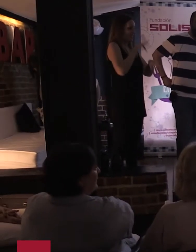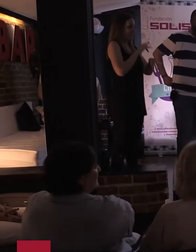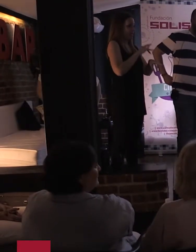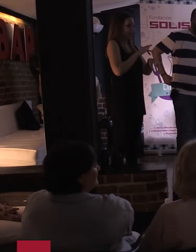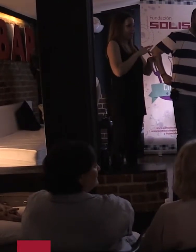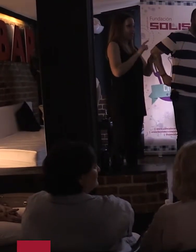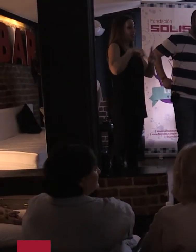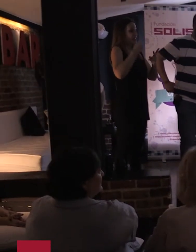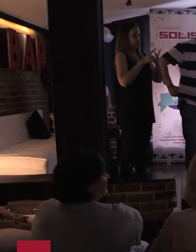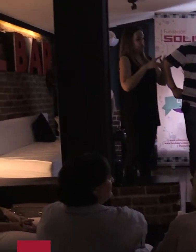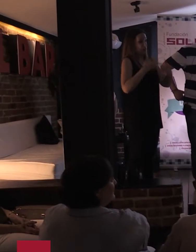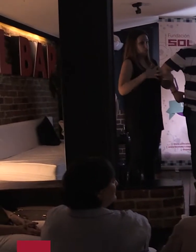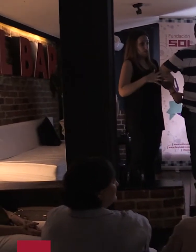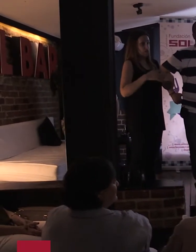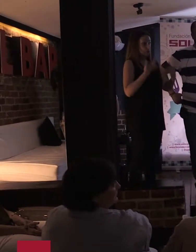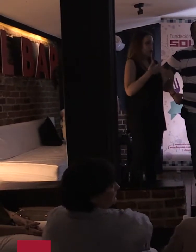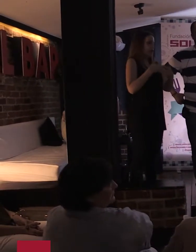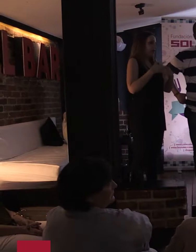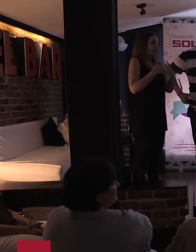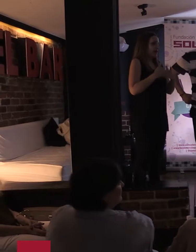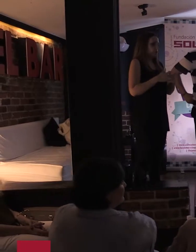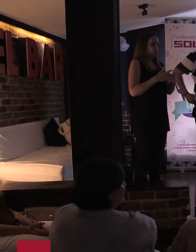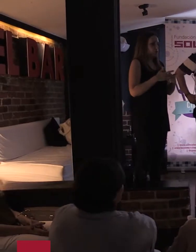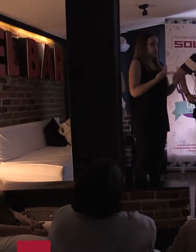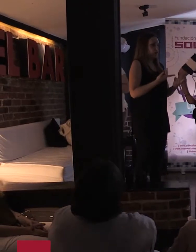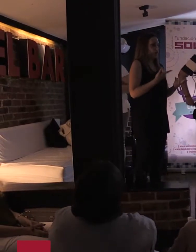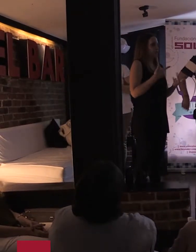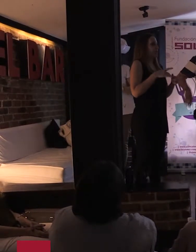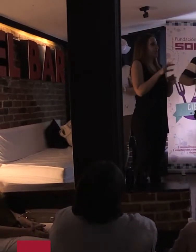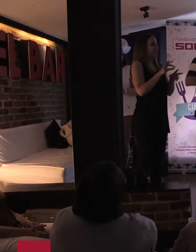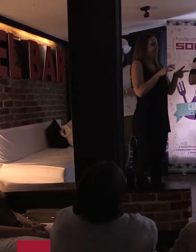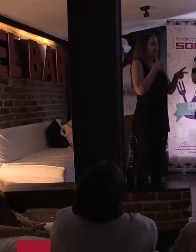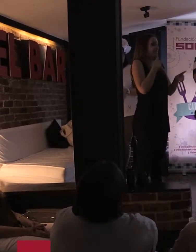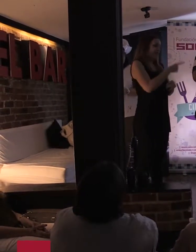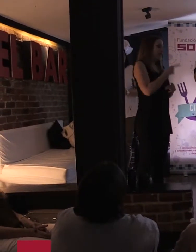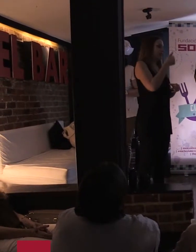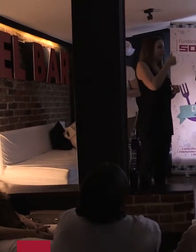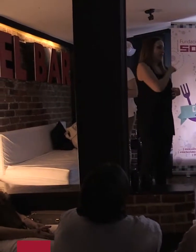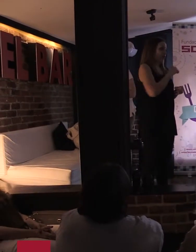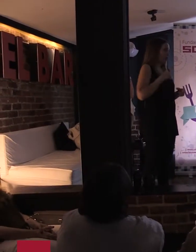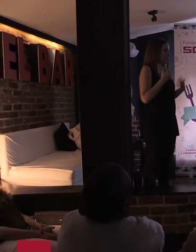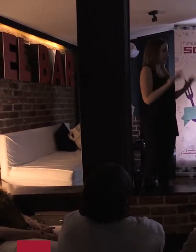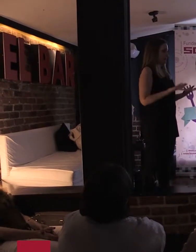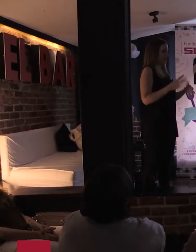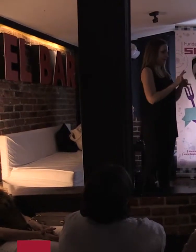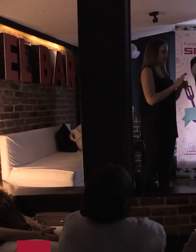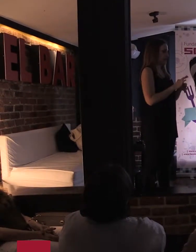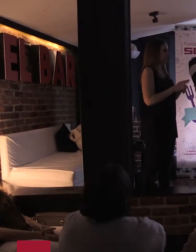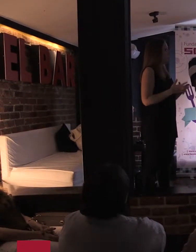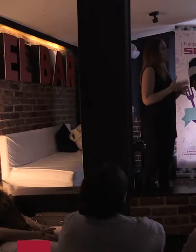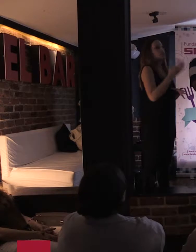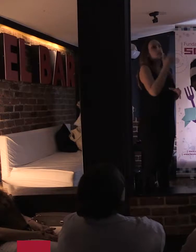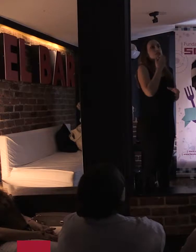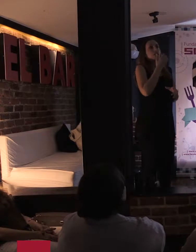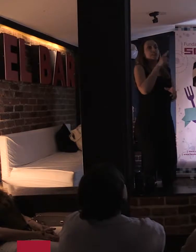motora, cuando la vía motora decide más la autonomía de la persona. Hay dos motivos. Preguntan, por si no lo